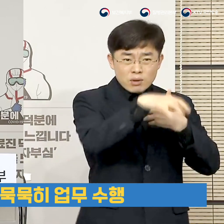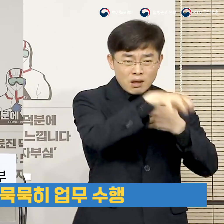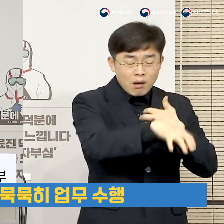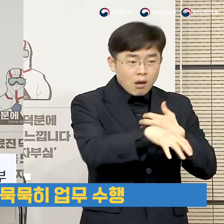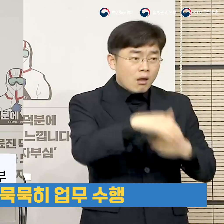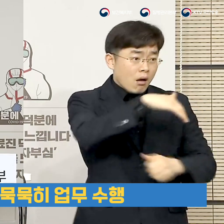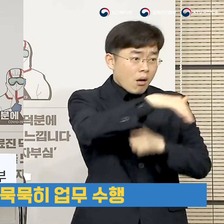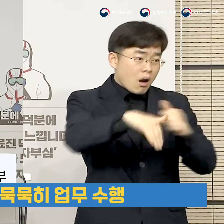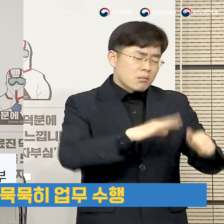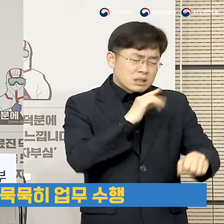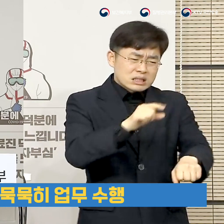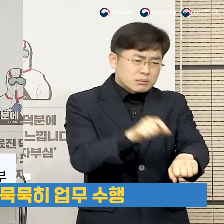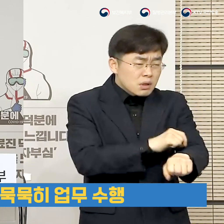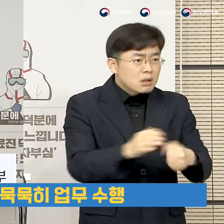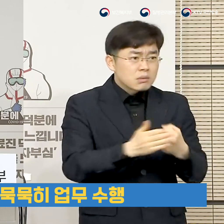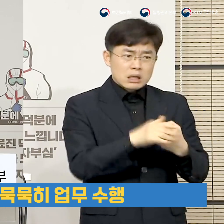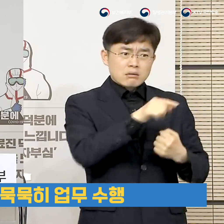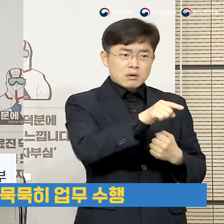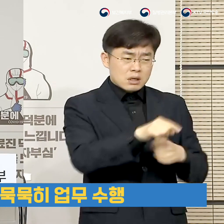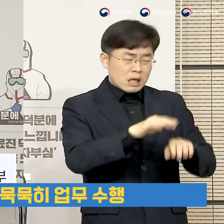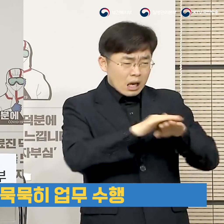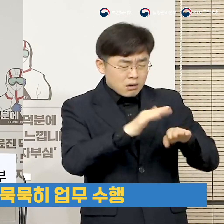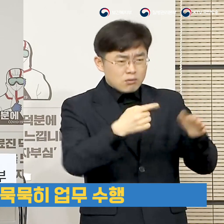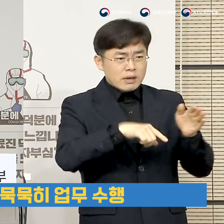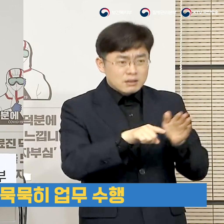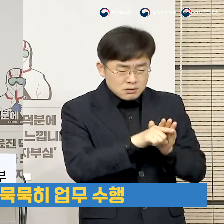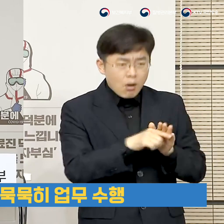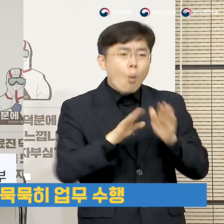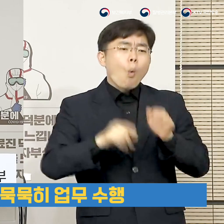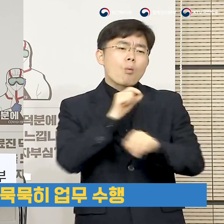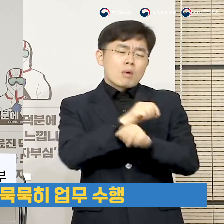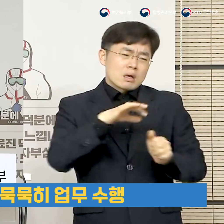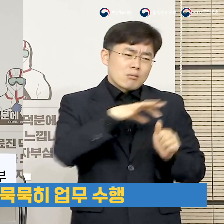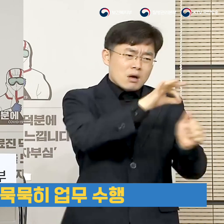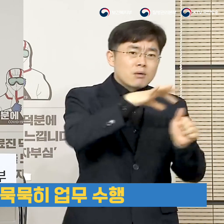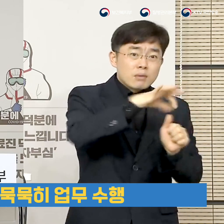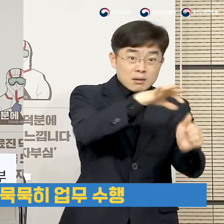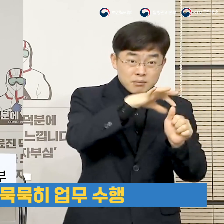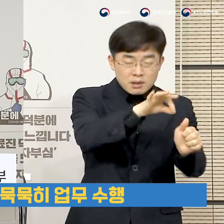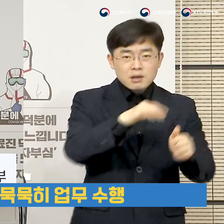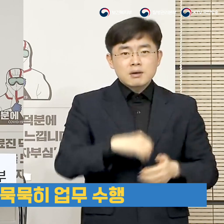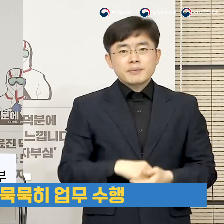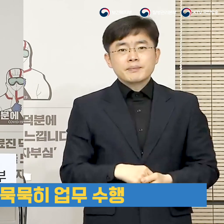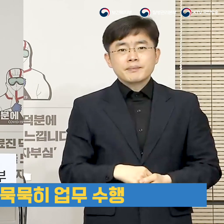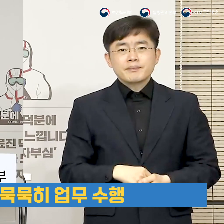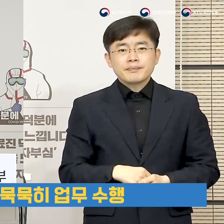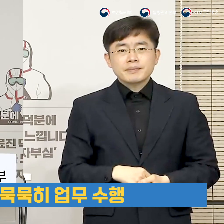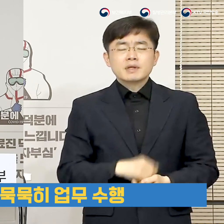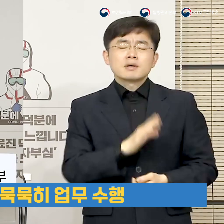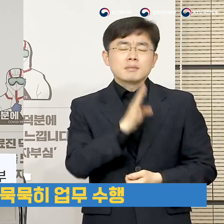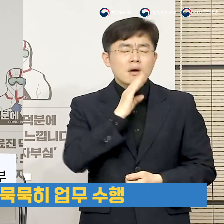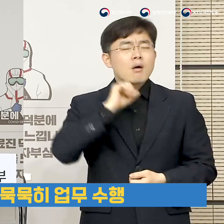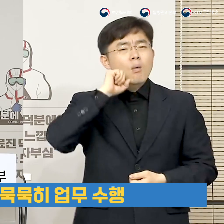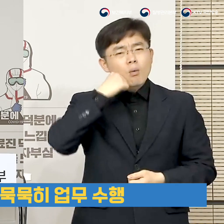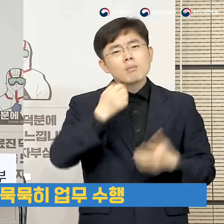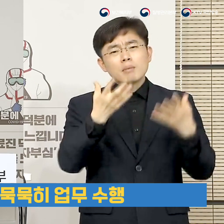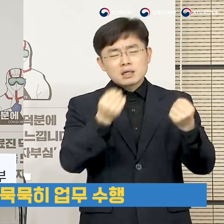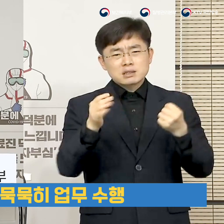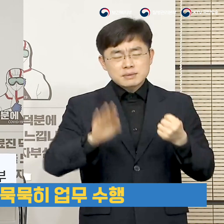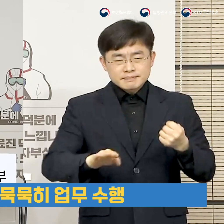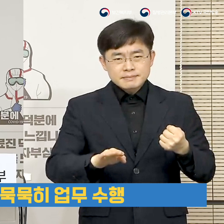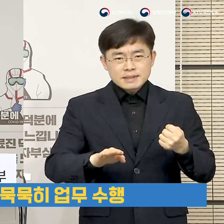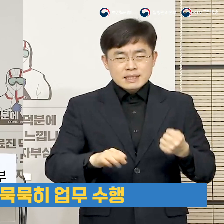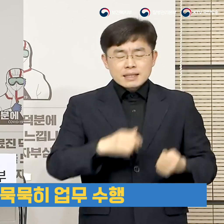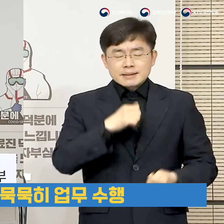특별한 상황을 수습하고 조치하기 위해서 파견됐던 많은 직원들이 그 여러 가지 어려움에도 불구하고